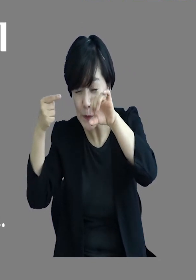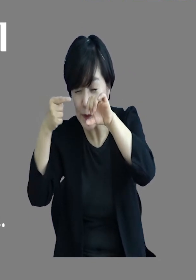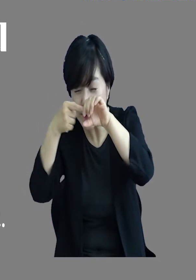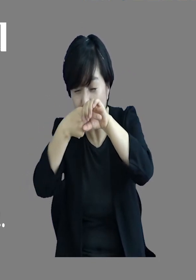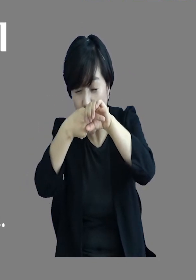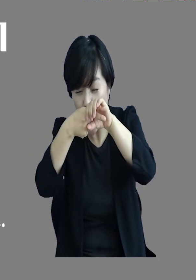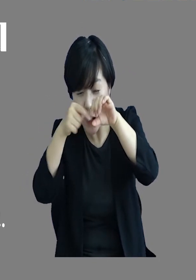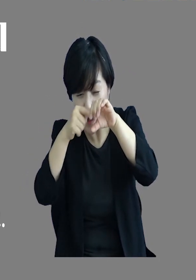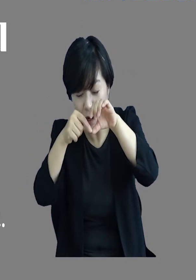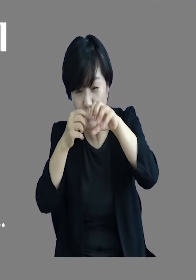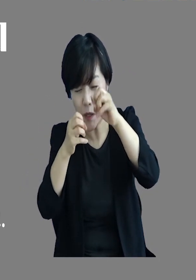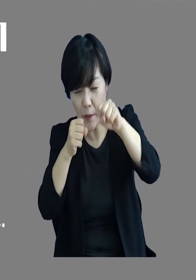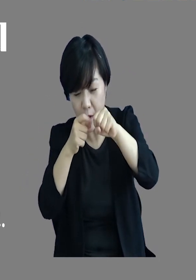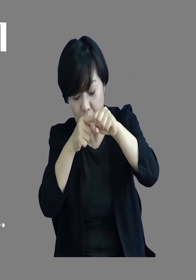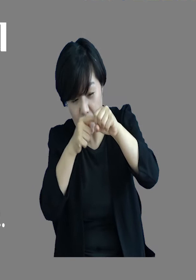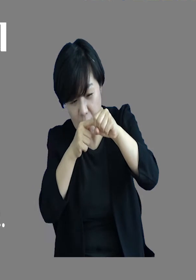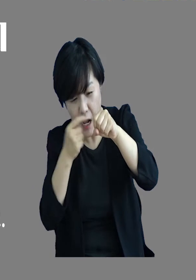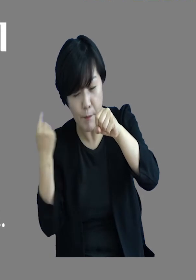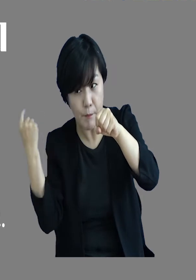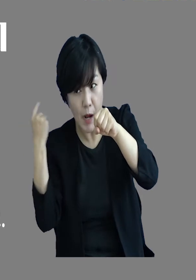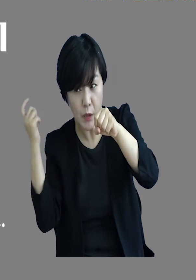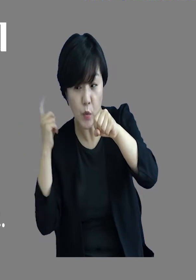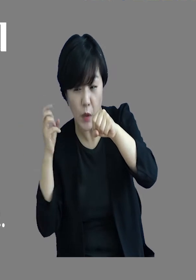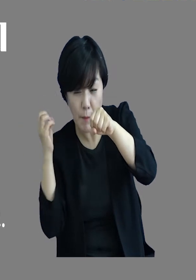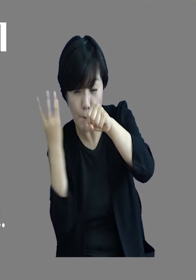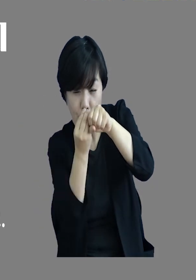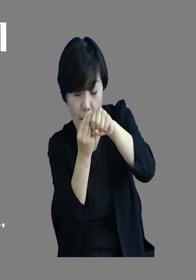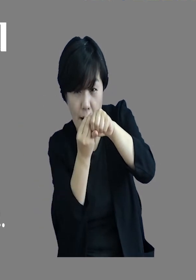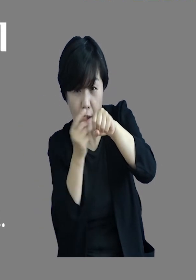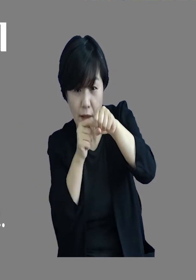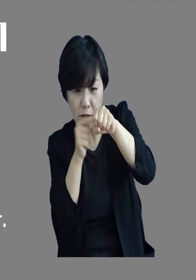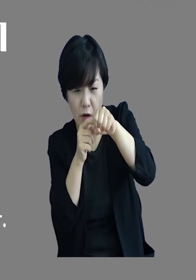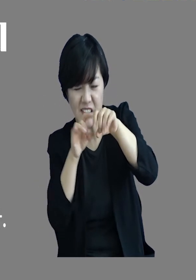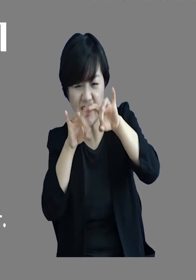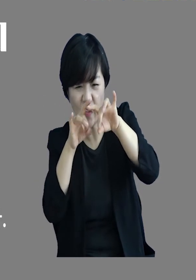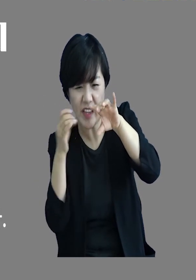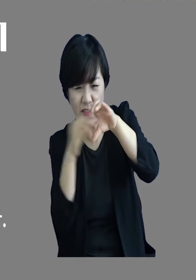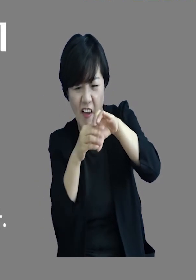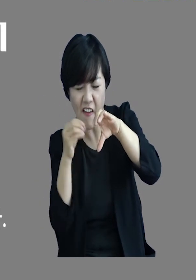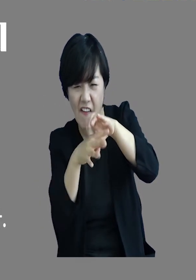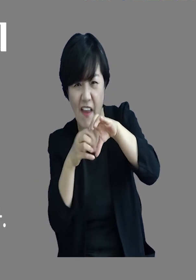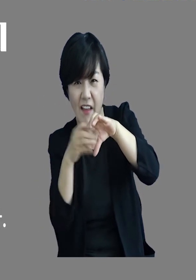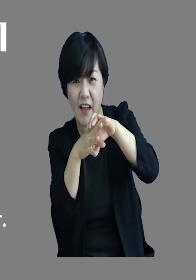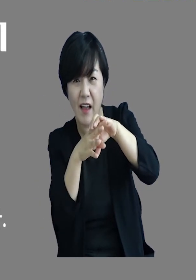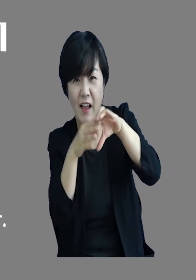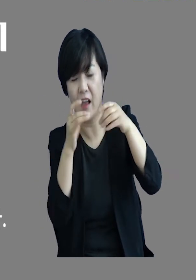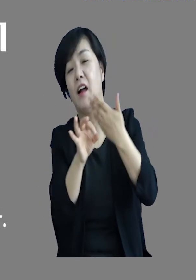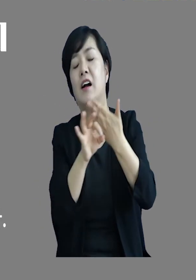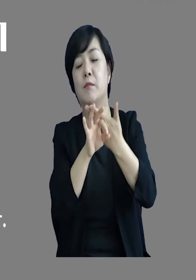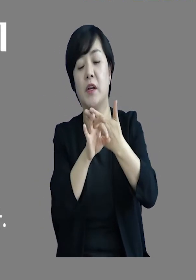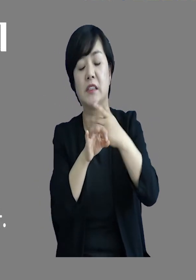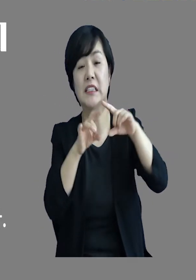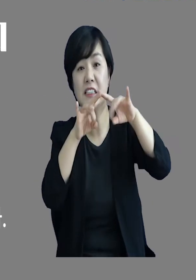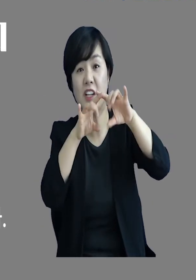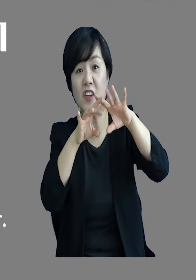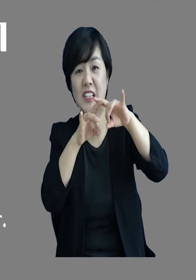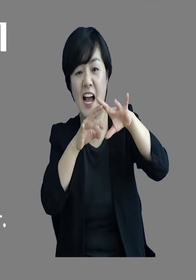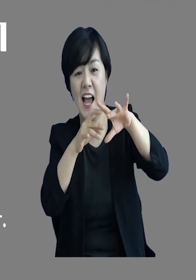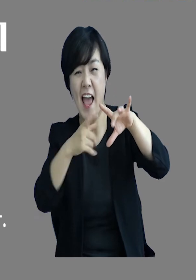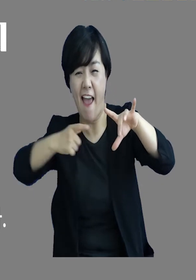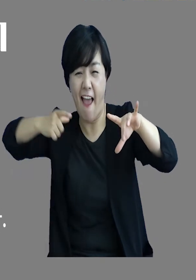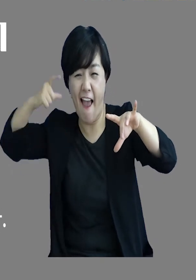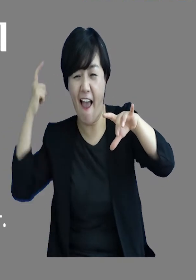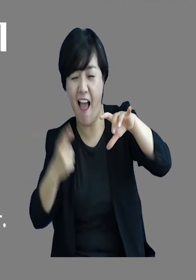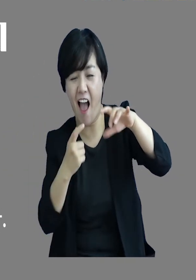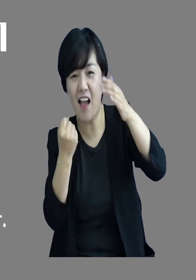넣어둡니다. 그러면 바로 밖에 소리를 받아서 전극에 전기를 넣어줘요. 전기를 넣어주면 이 전기가 굉장히